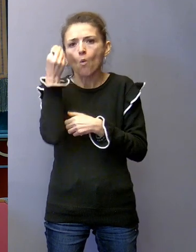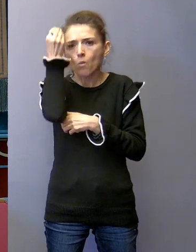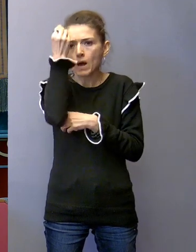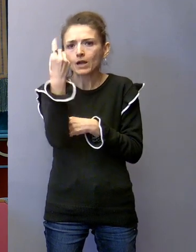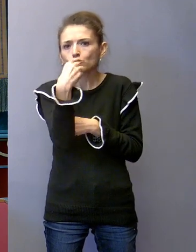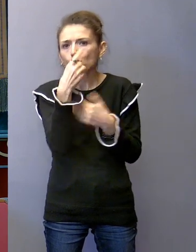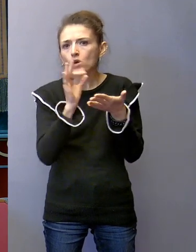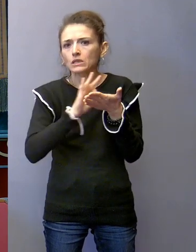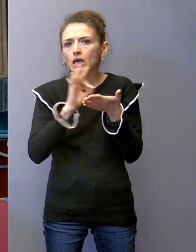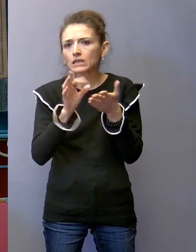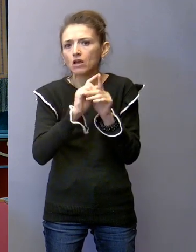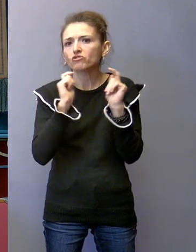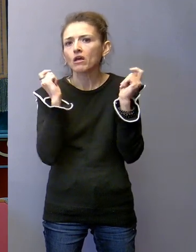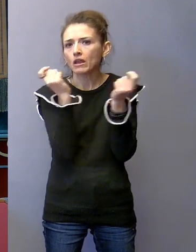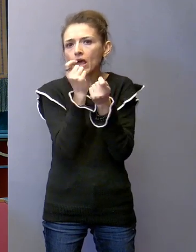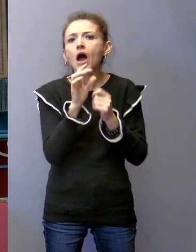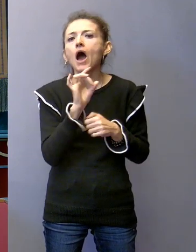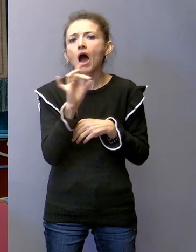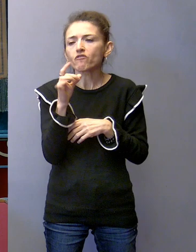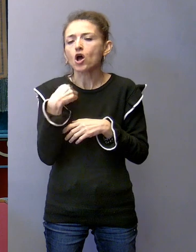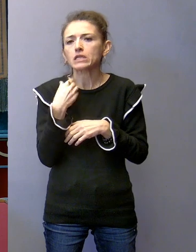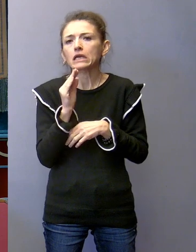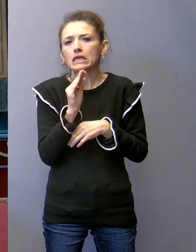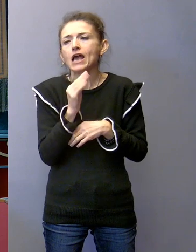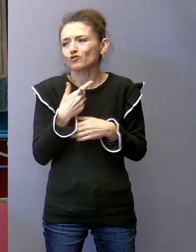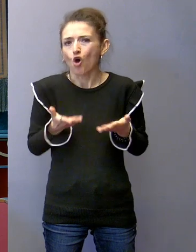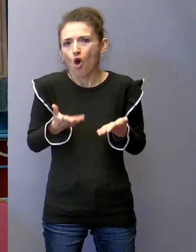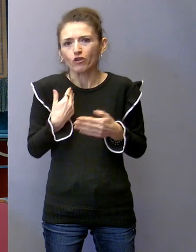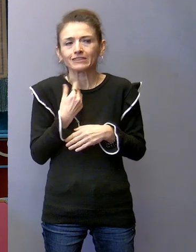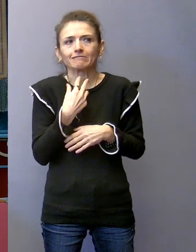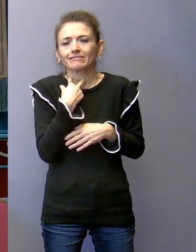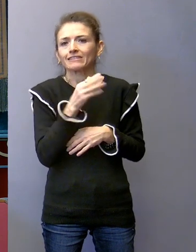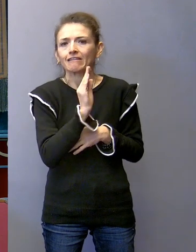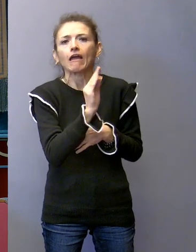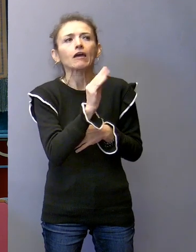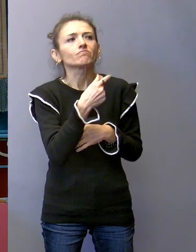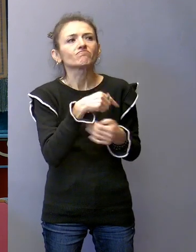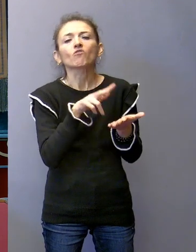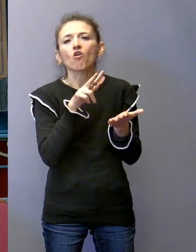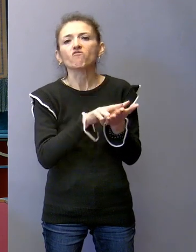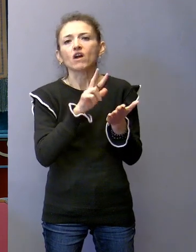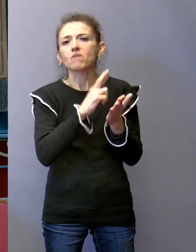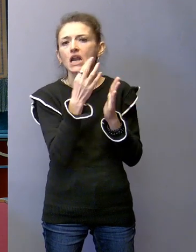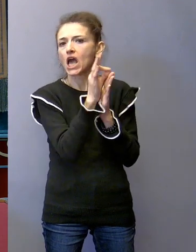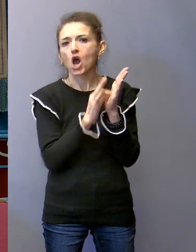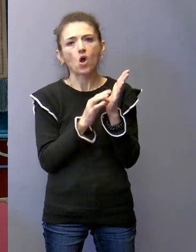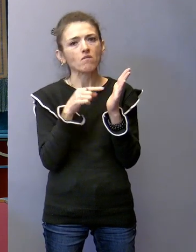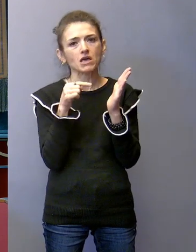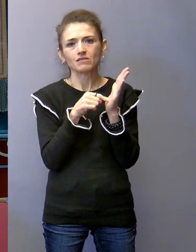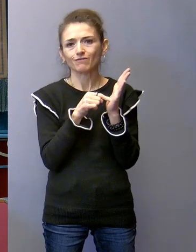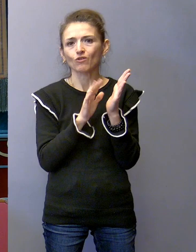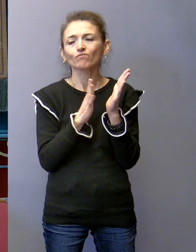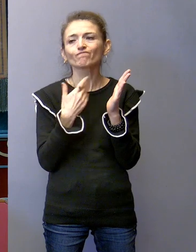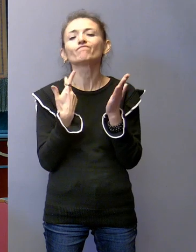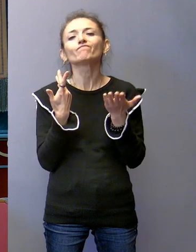generale e molte volte viene richiesto oggi lo richiesto e mi ha riconfermato quanto scritto nel regolamento ripeto